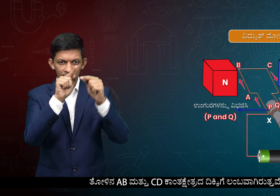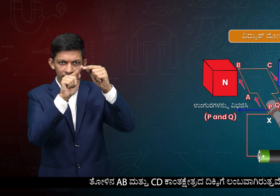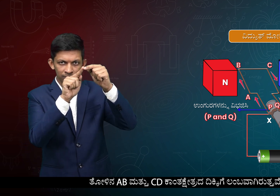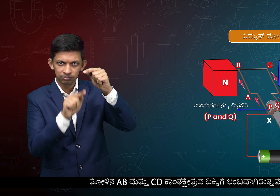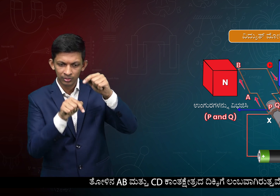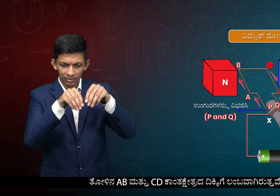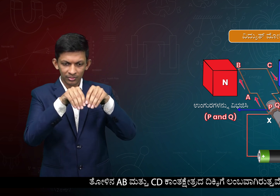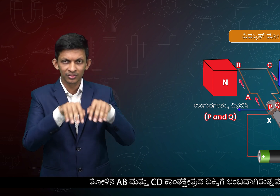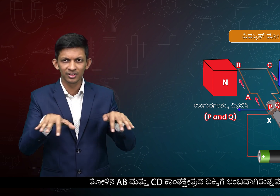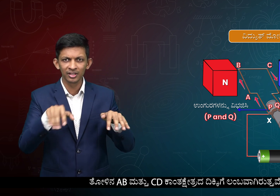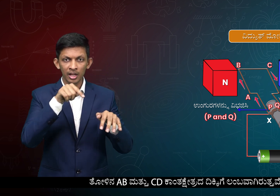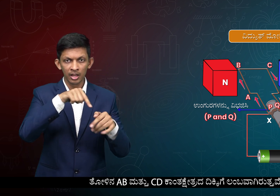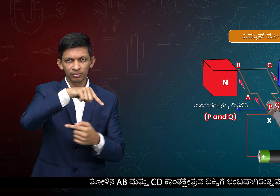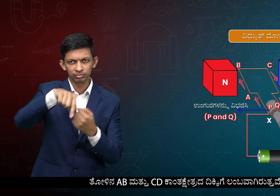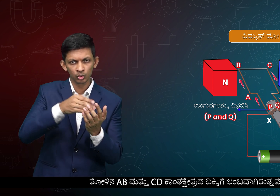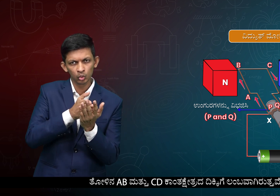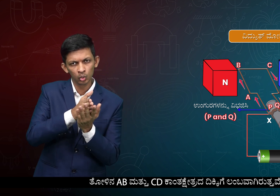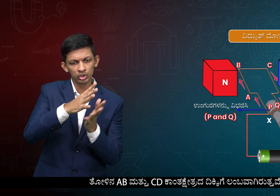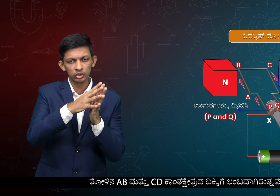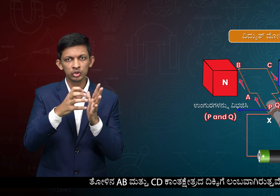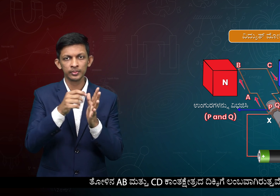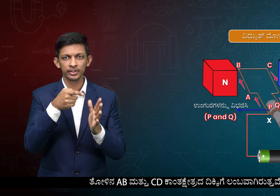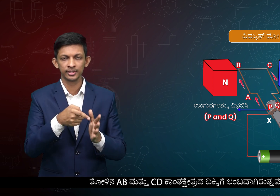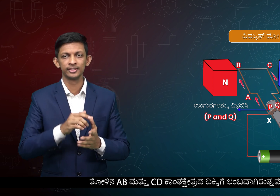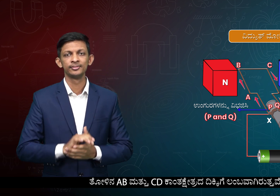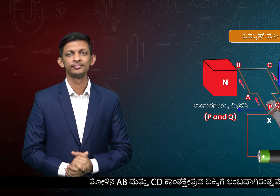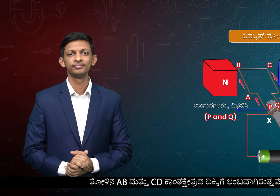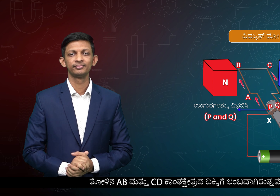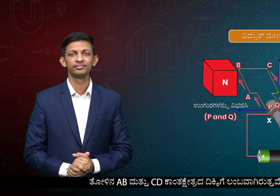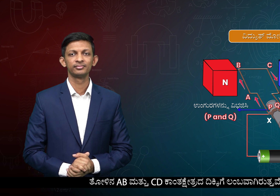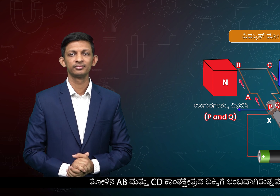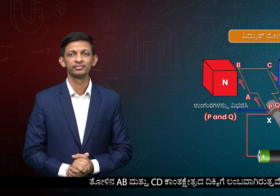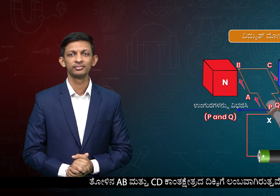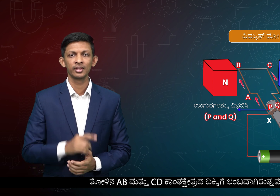CD ಕಾಂತಕ್ಷೇತ್ರದ ದಿಕ್ಕಿಗೆ ಲಂಬವಾಗಿರುತ್ತದೆ.